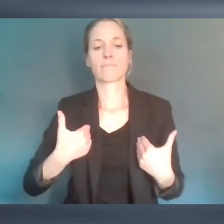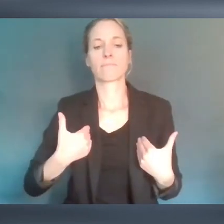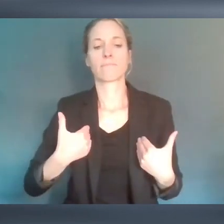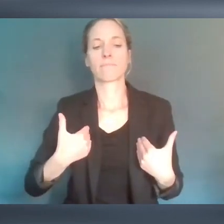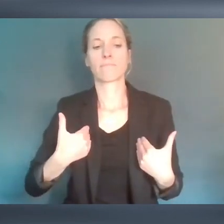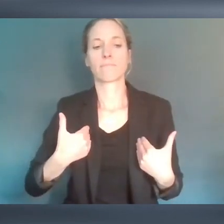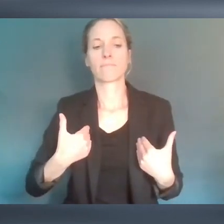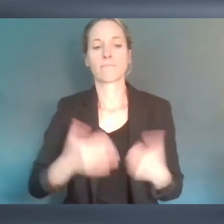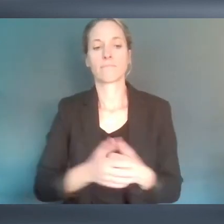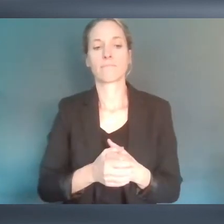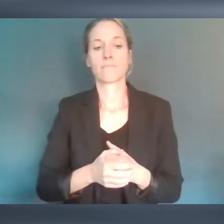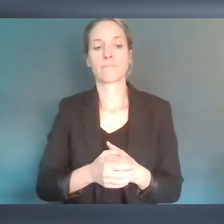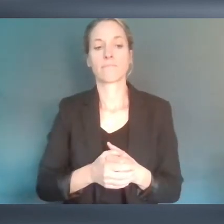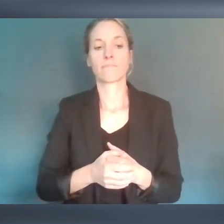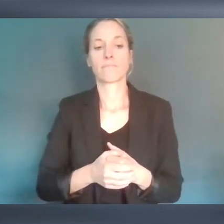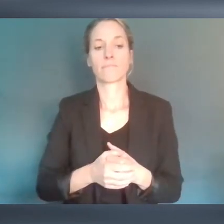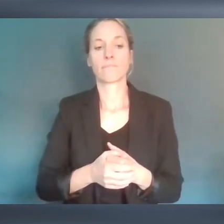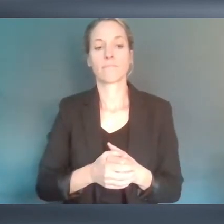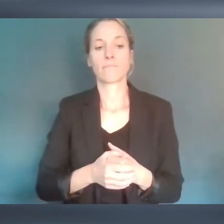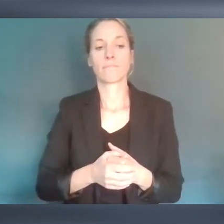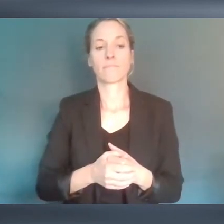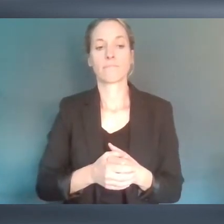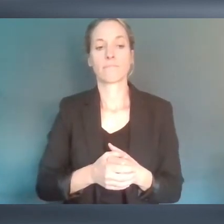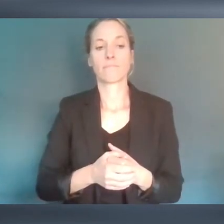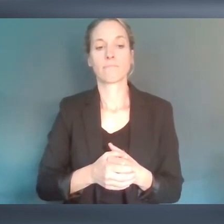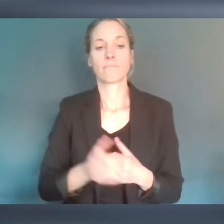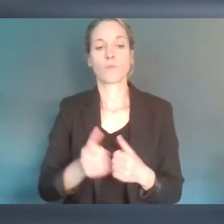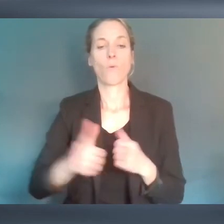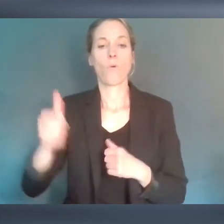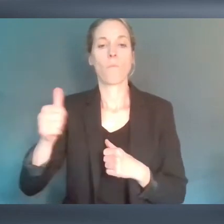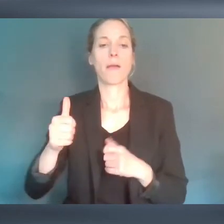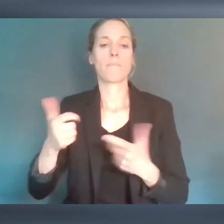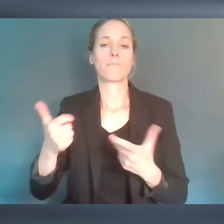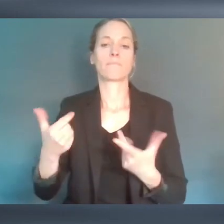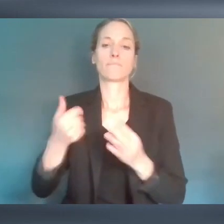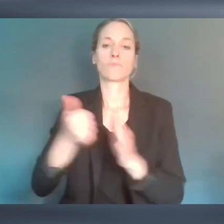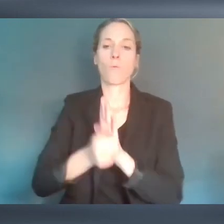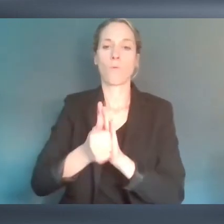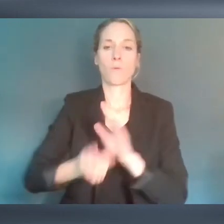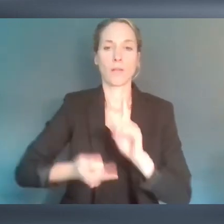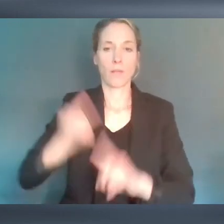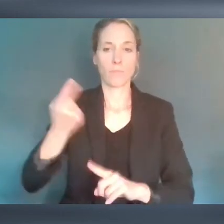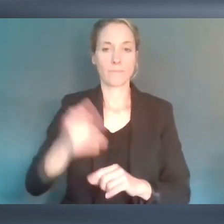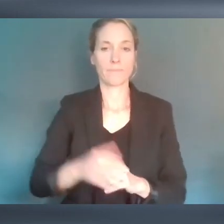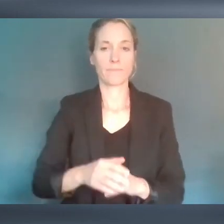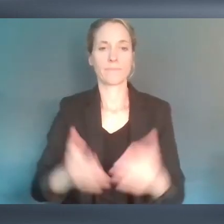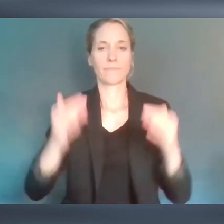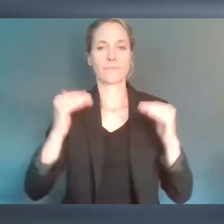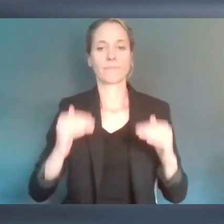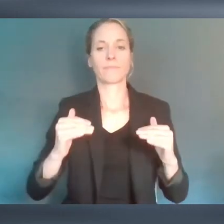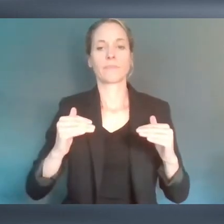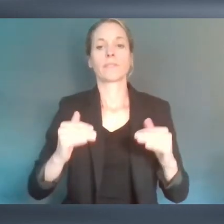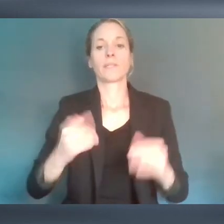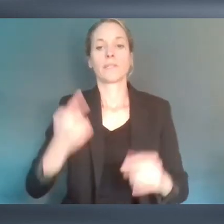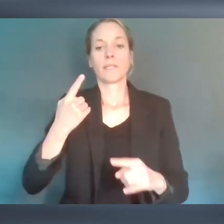outils. C'est aussi important d'en tenir compte. Un petit mot sur le deuxième marché de